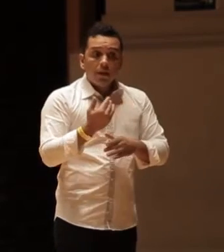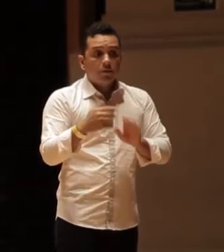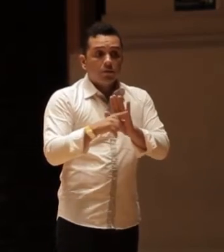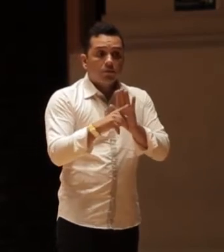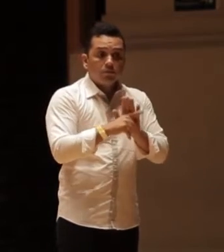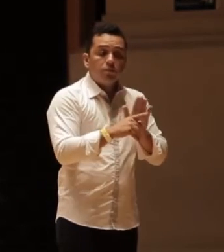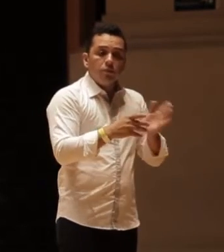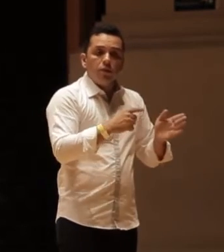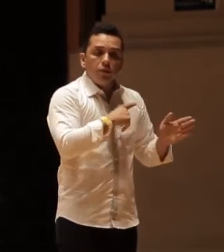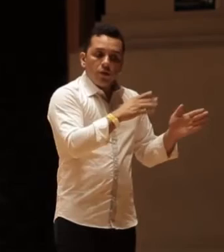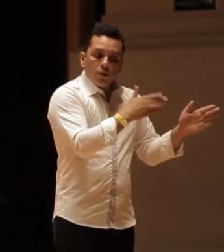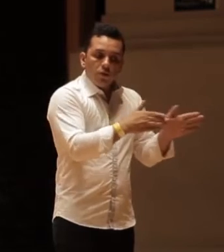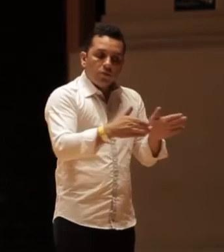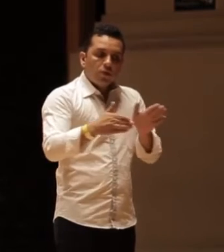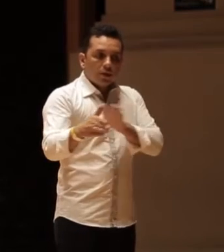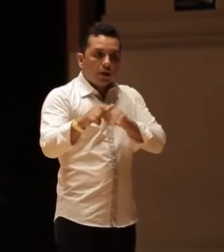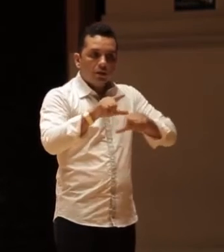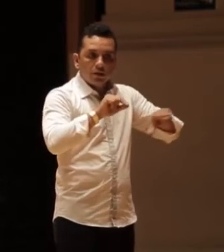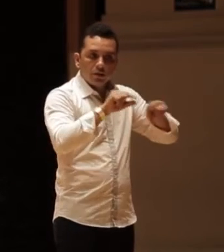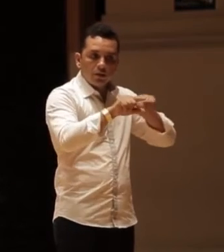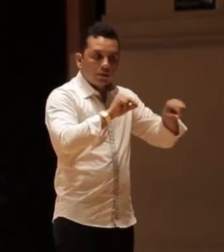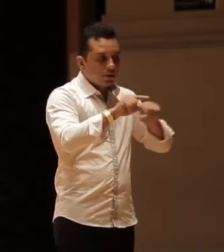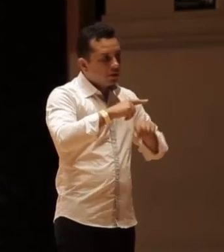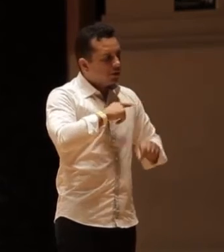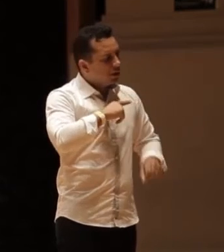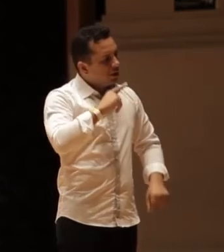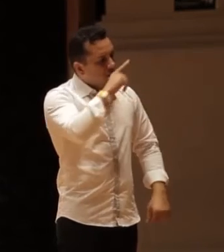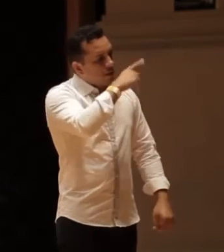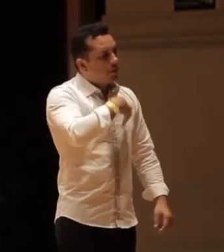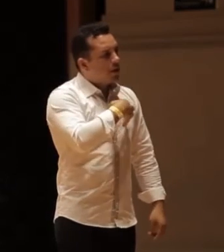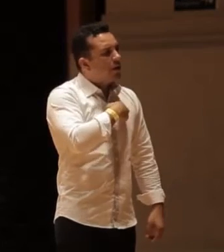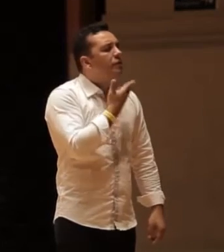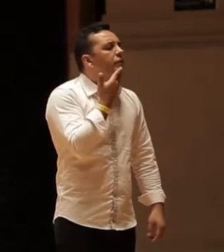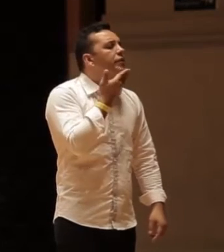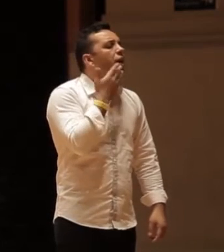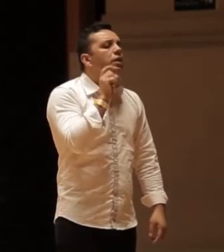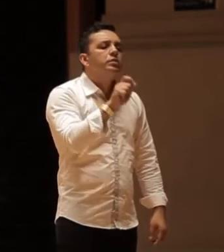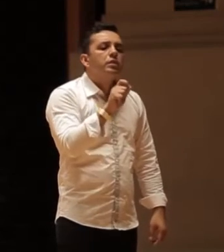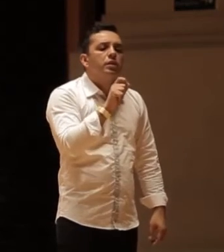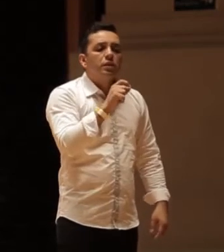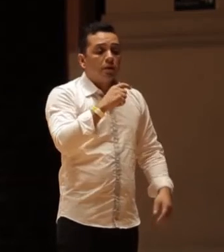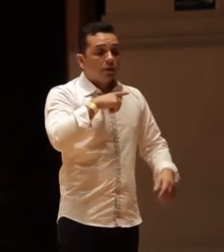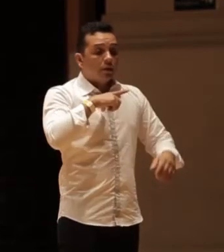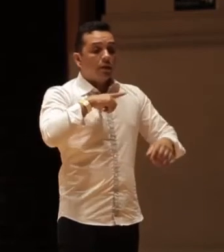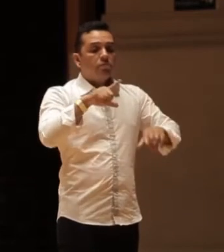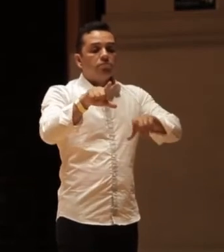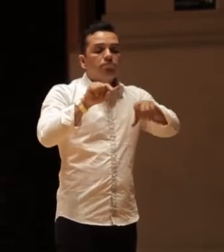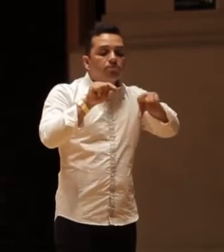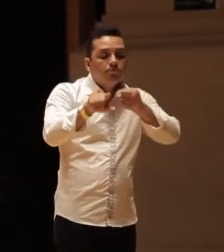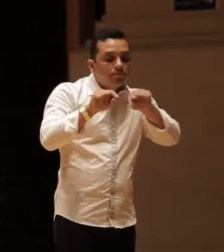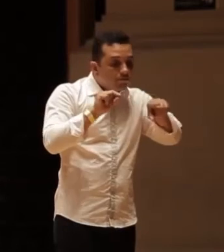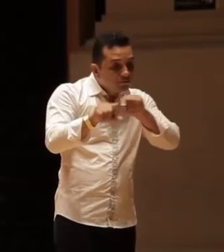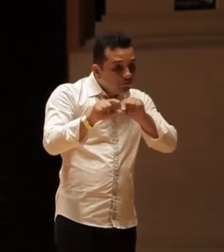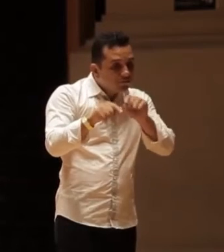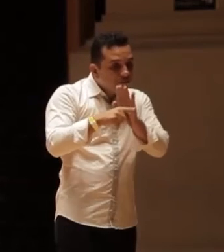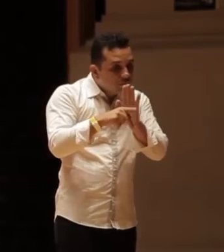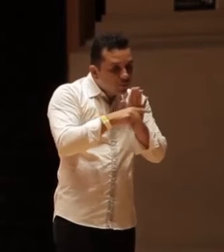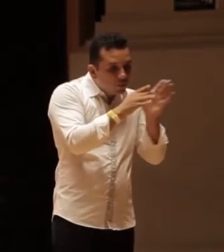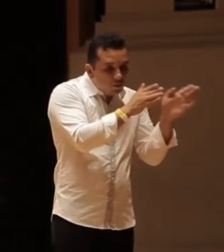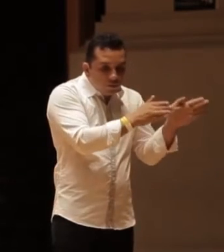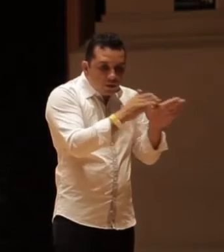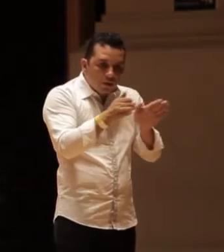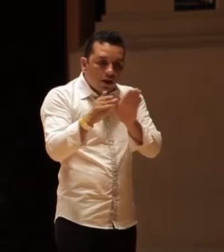processo seletivo há um fator facilitador na bahia também que é o fato de que na seleção no edital do processo de